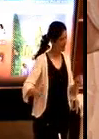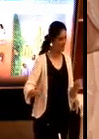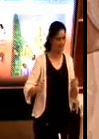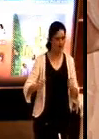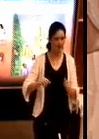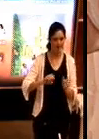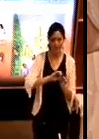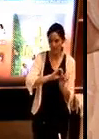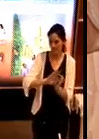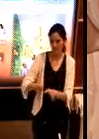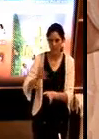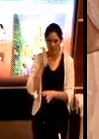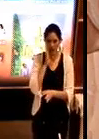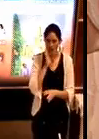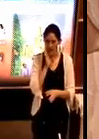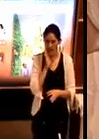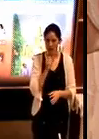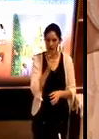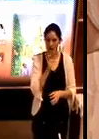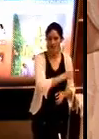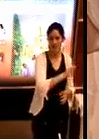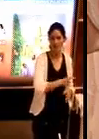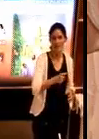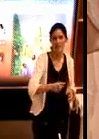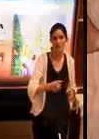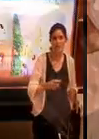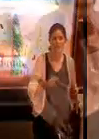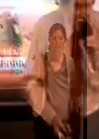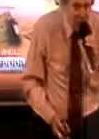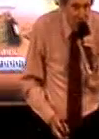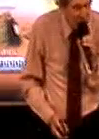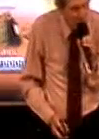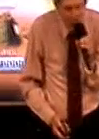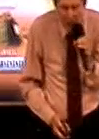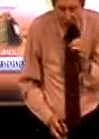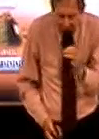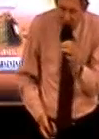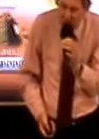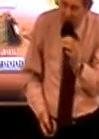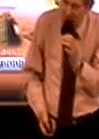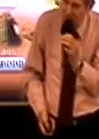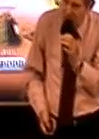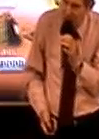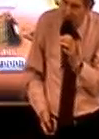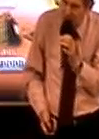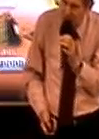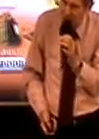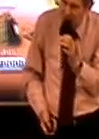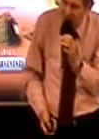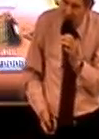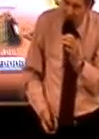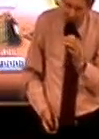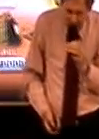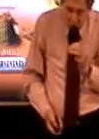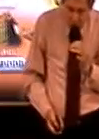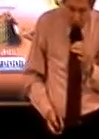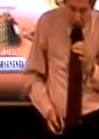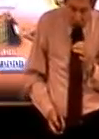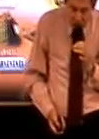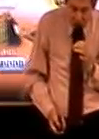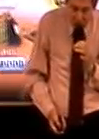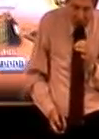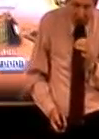que invoca el nombre de Cristo. Iniquidad es transgresión, hermanos, en cualquiera de los mandamientos de Dios. Cristo